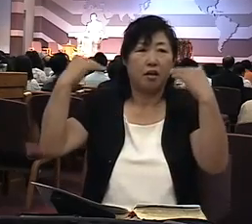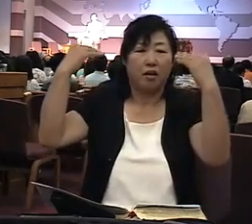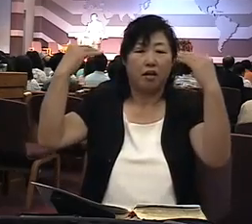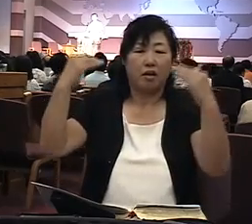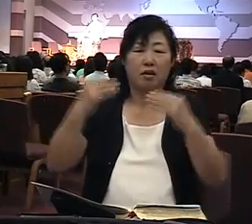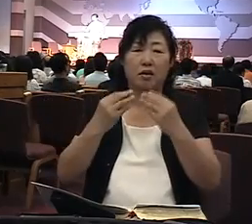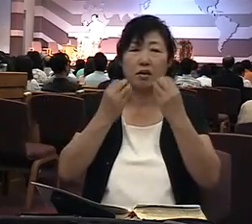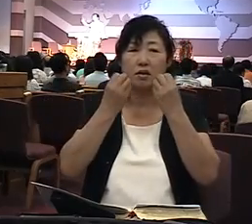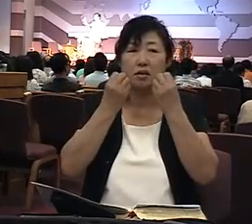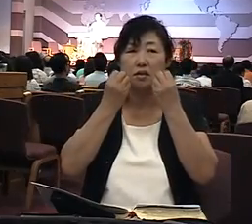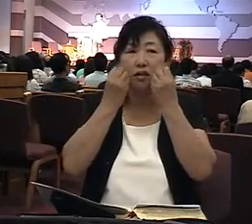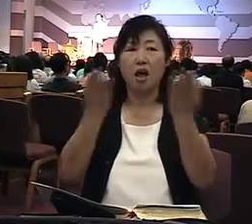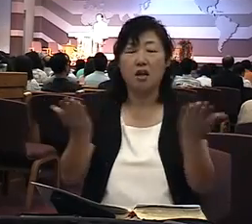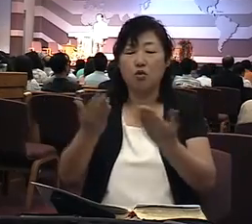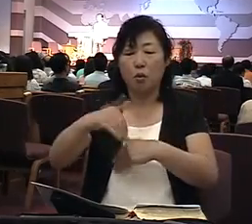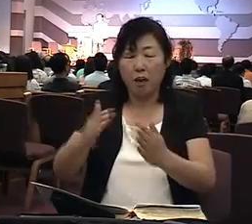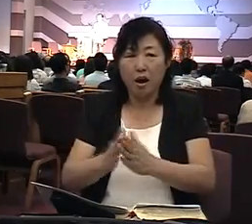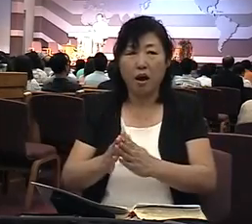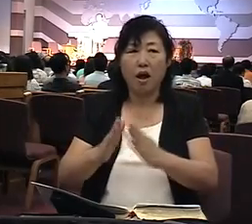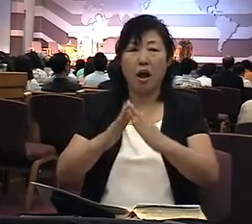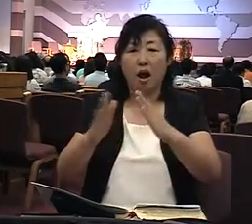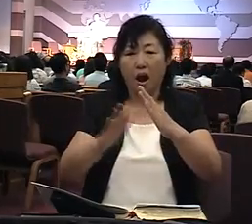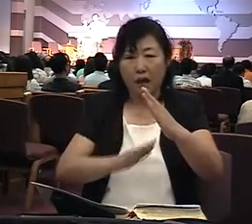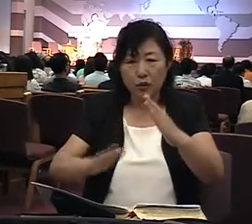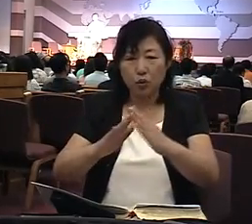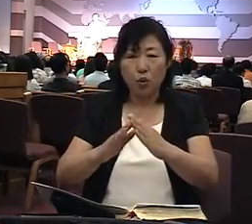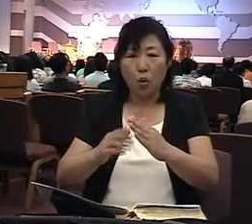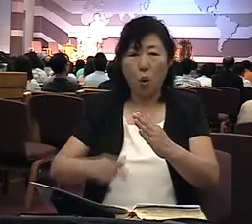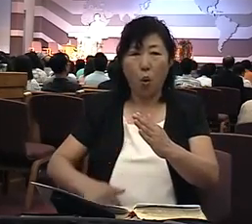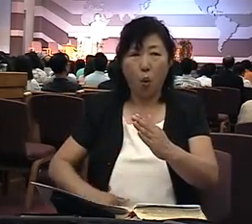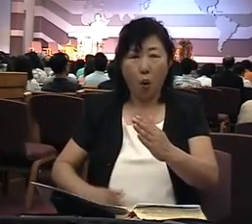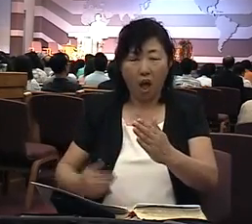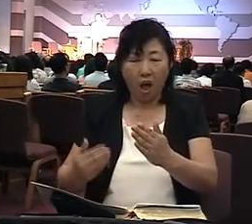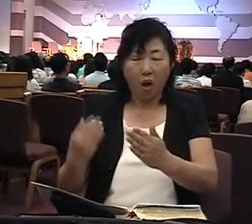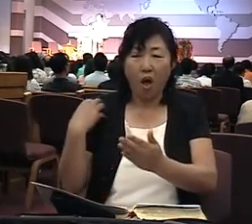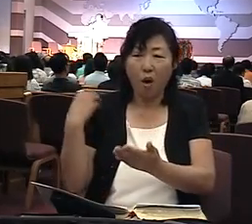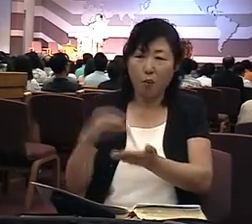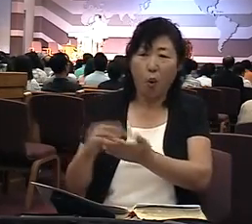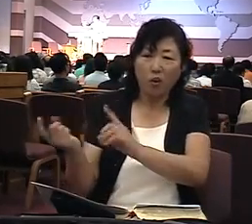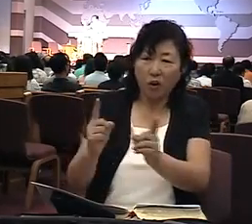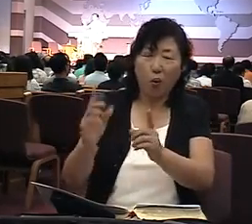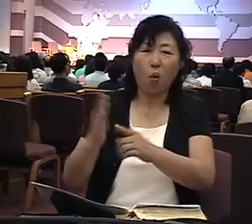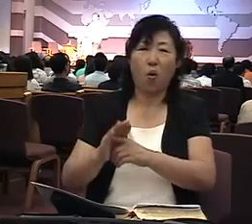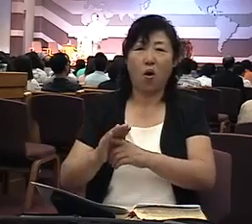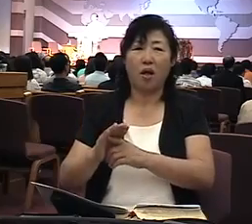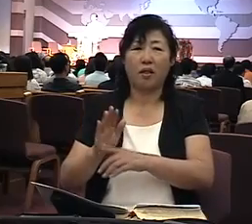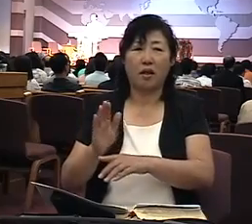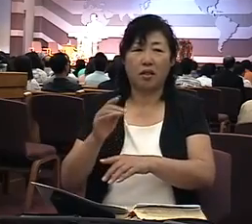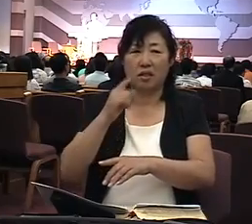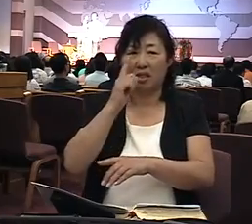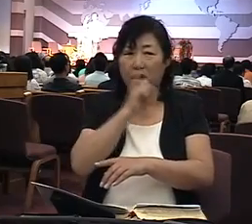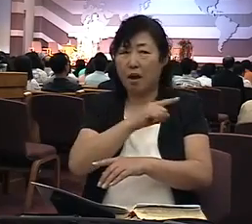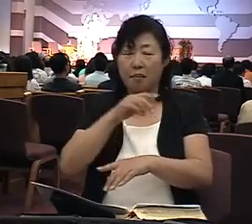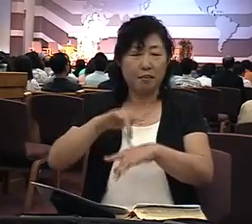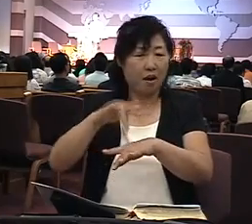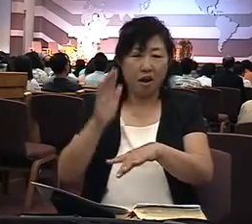모릅니다. 가정이 회복되고 나쁜 습관들이 없어지고 나의 인생이 바뀌어지고 나의 삶에 정말